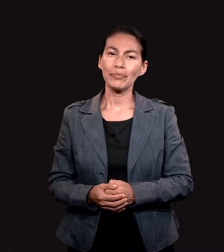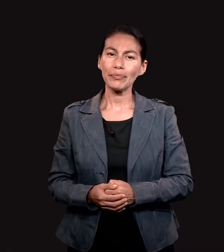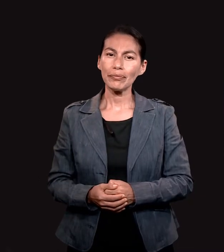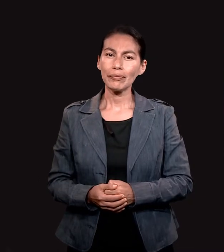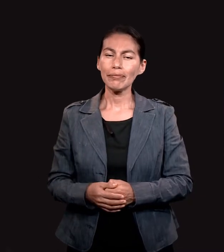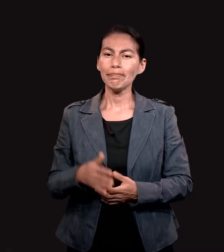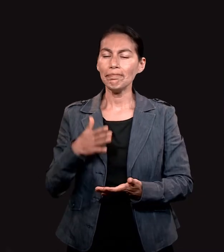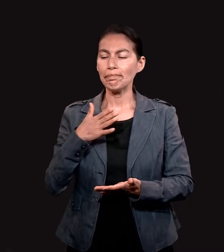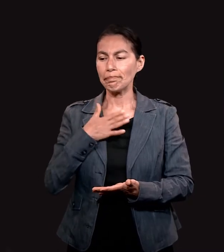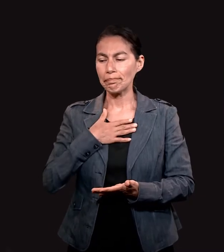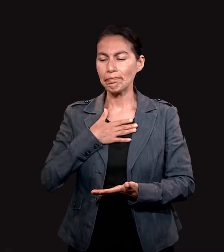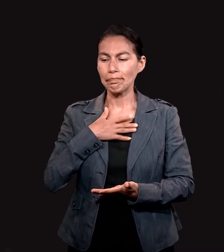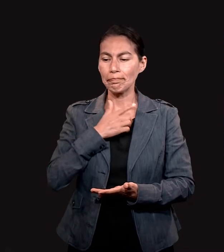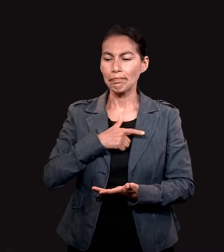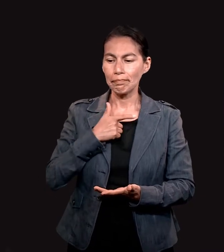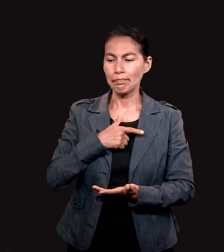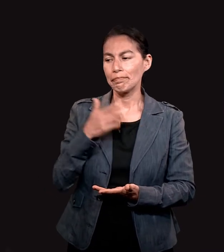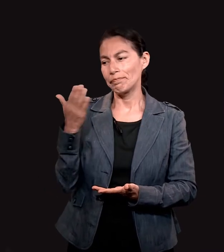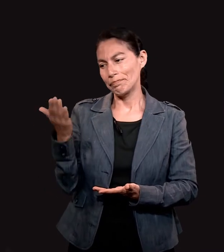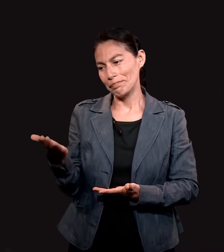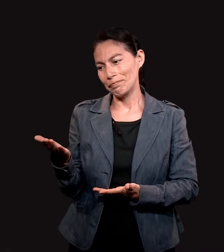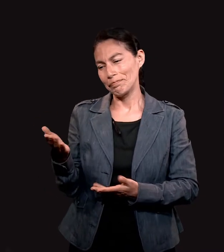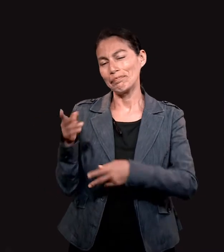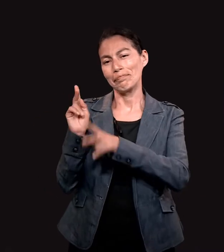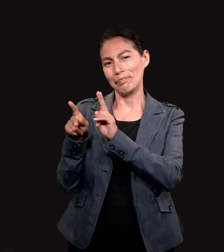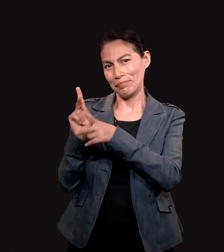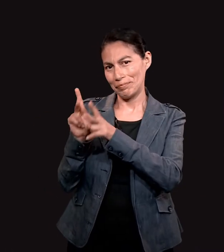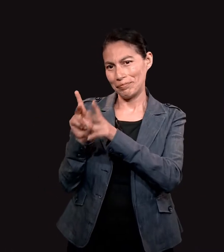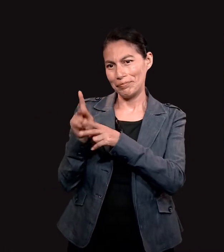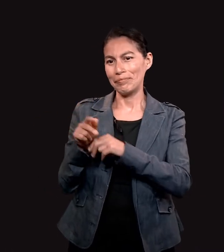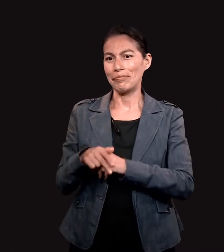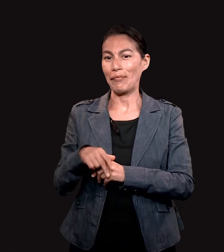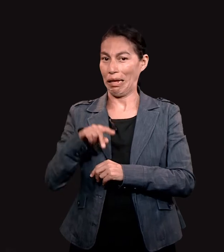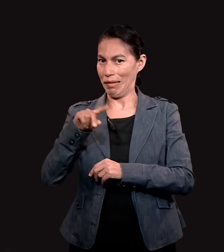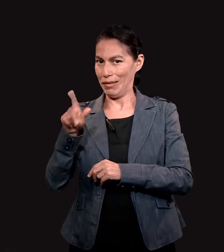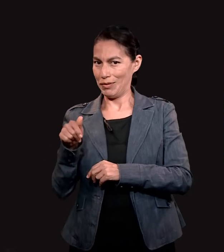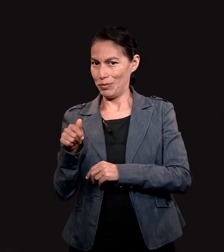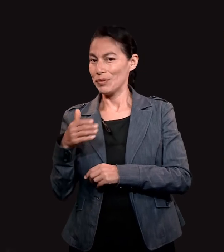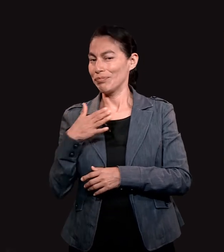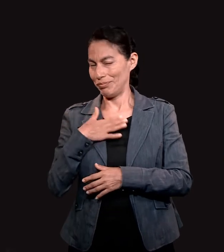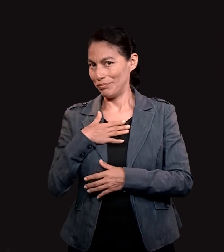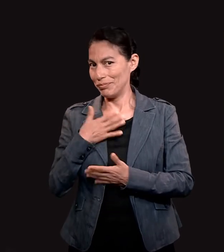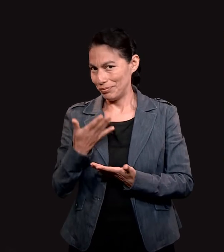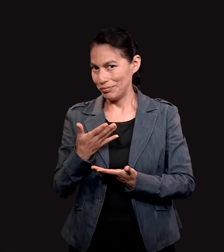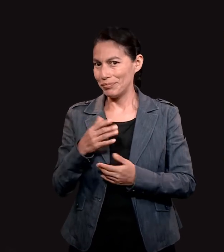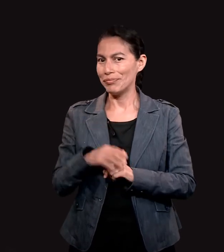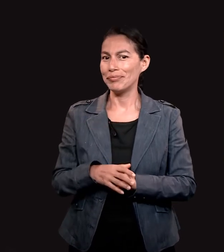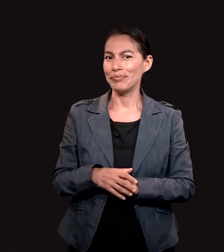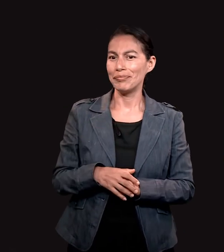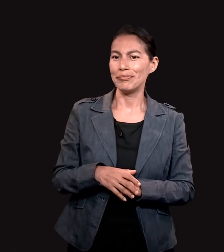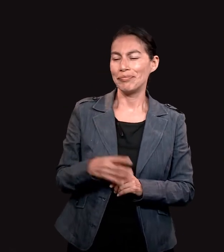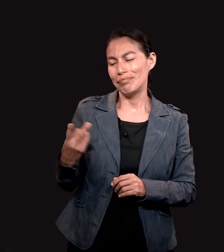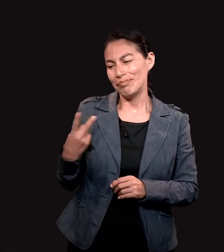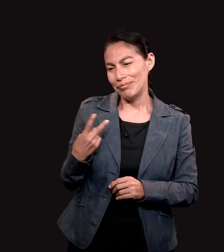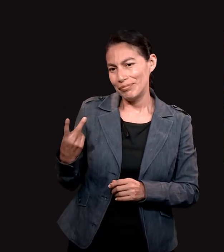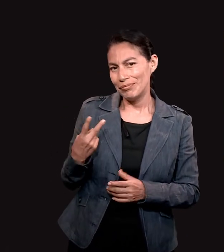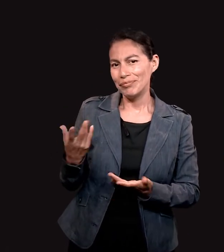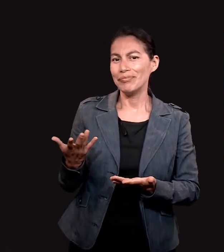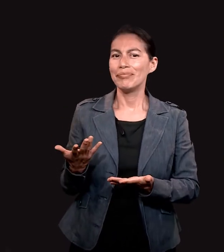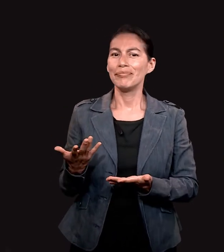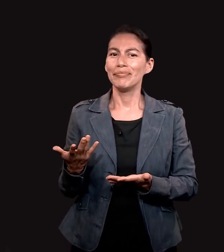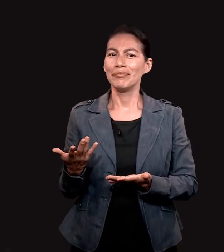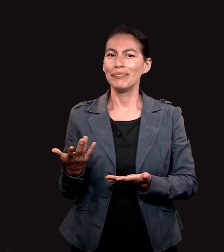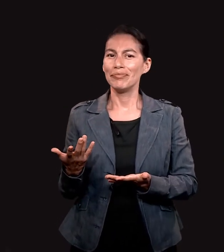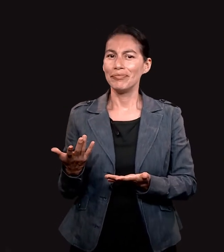Entonces, me gustaría que él nos contara acerca de esa, y ya después, pues ya empezar a contar un